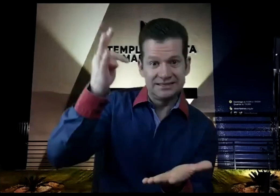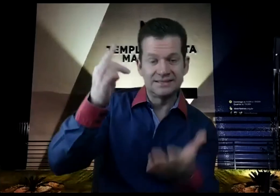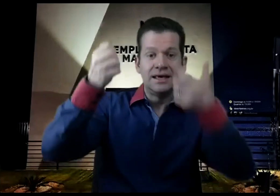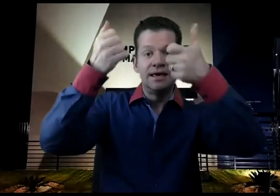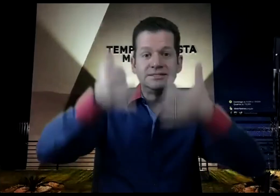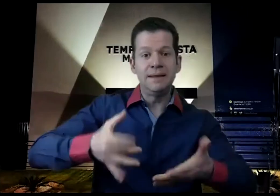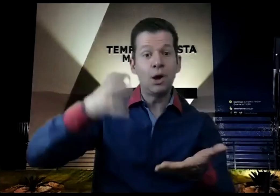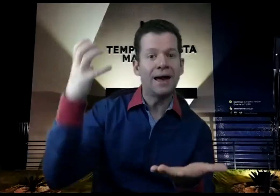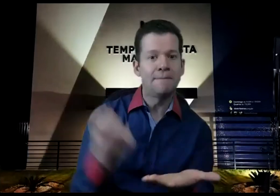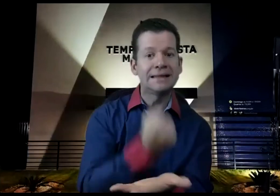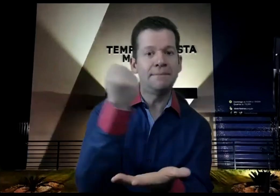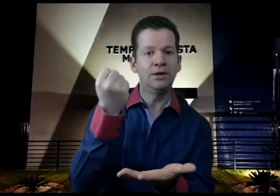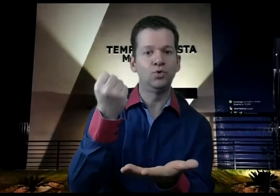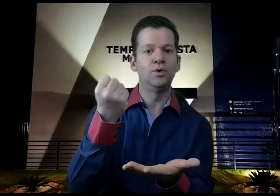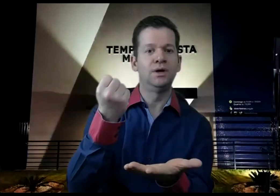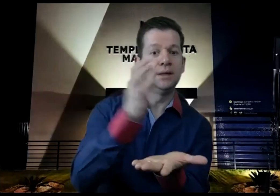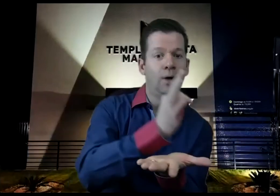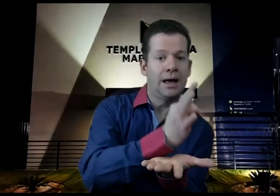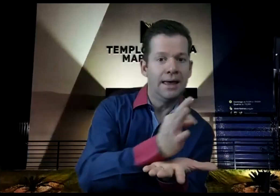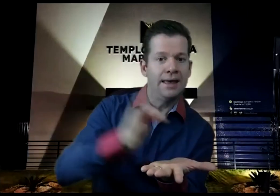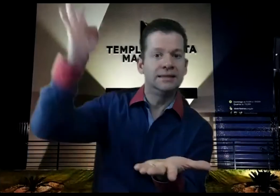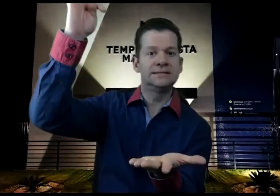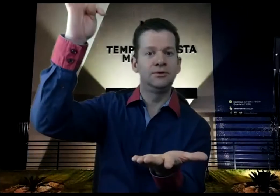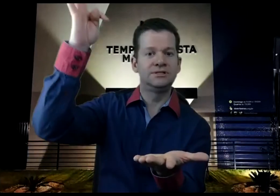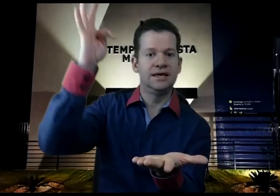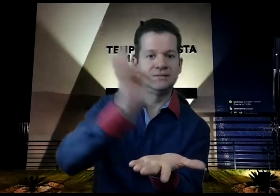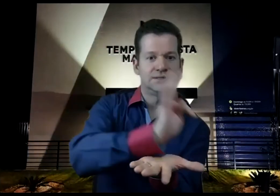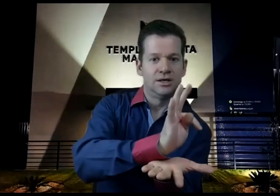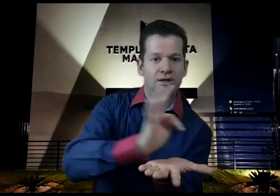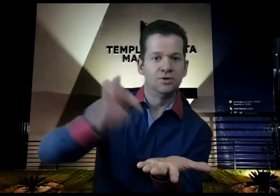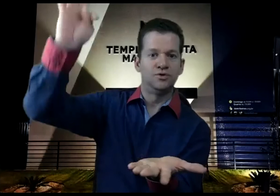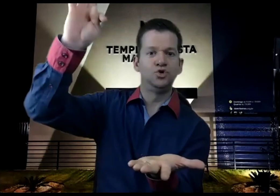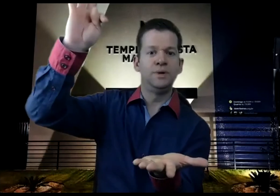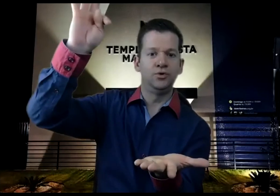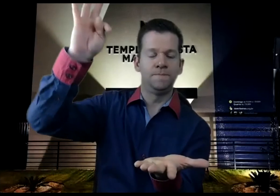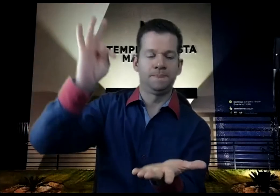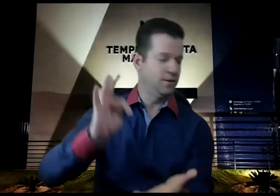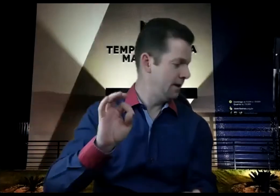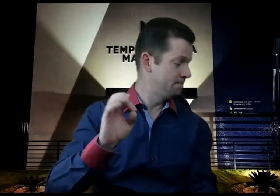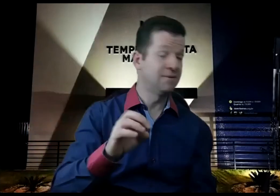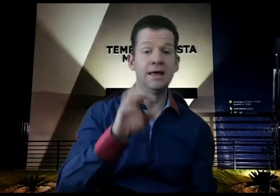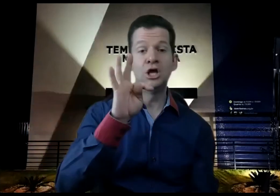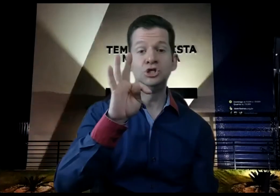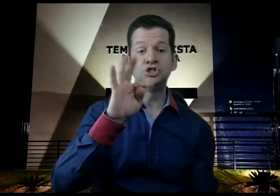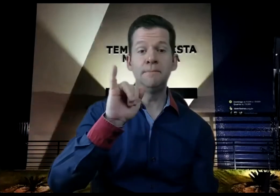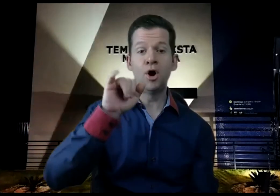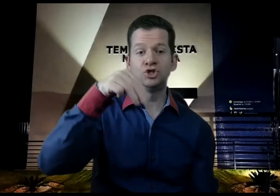Tessalonicenses, explica o arrebatamento. Então, lá, Tessalonicenses. Subindo. Ok?